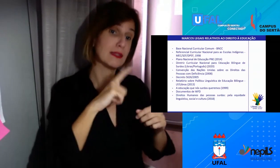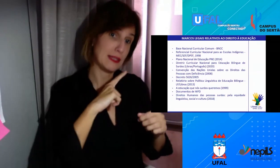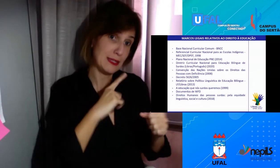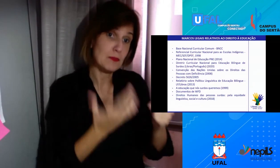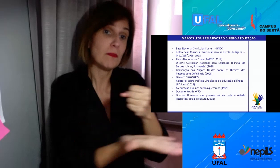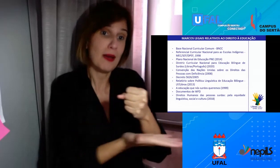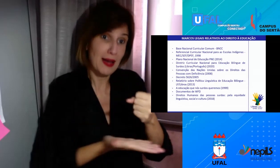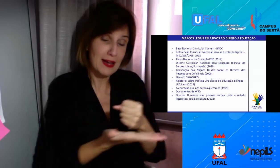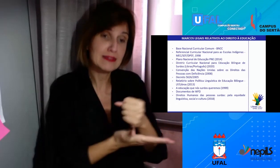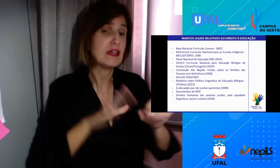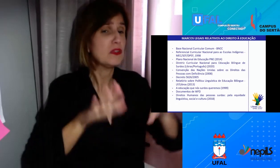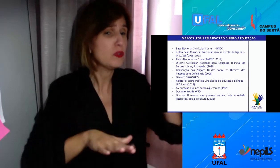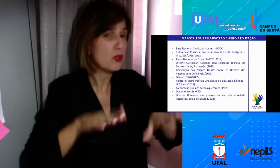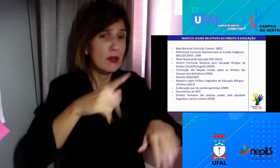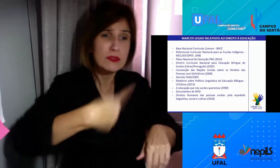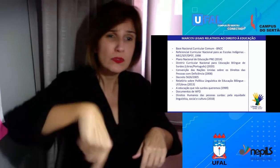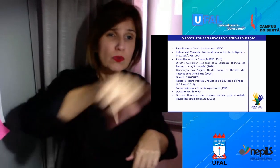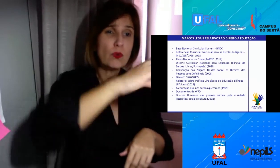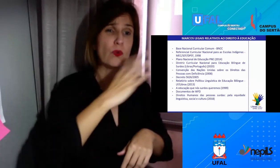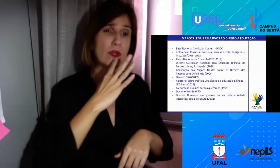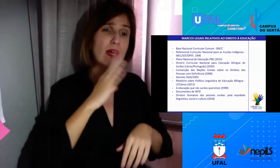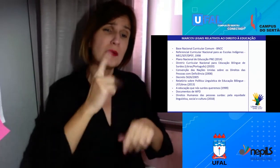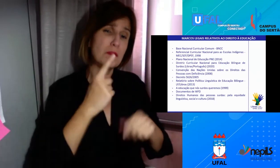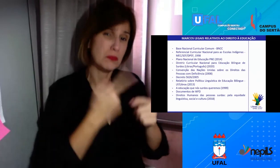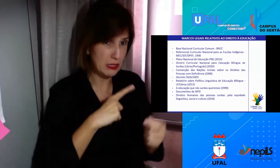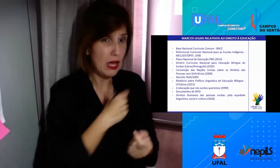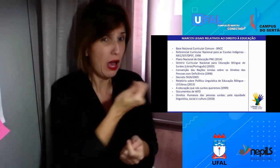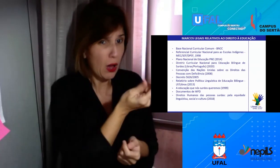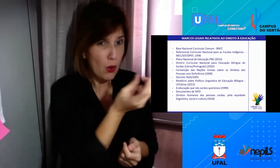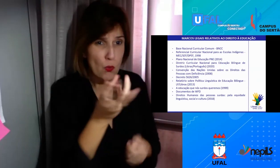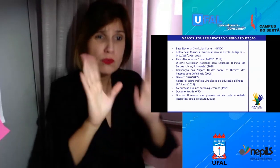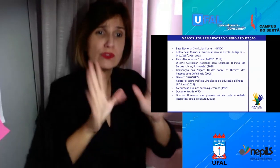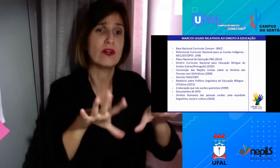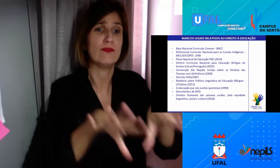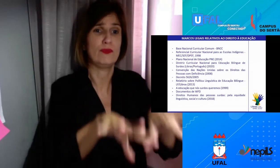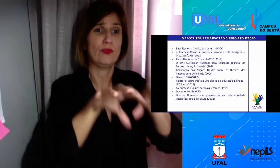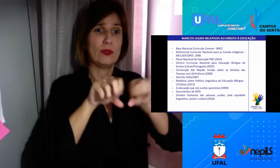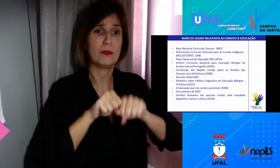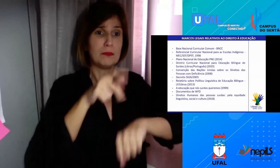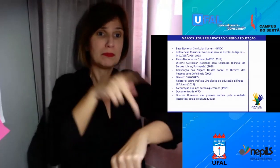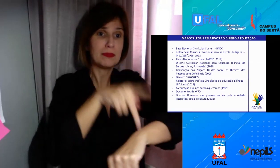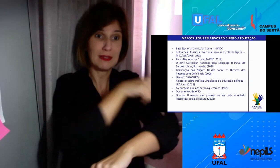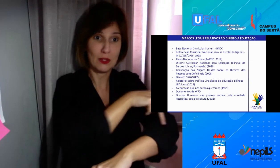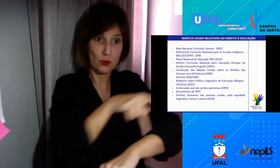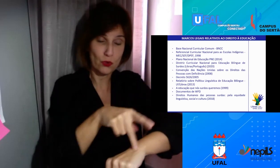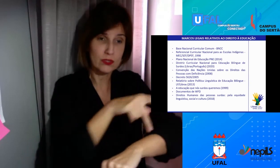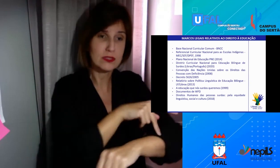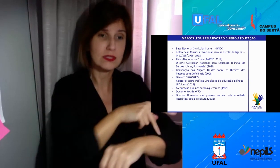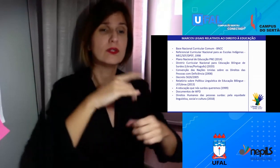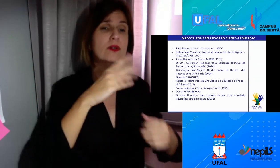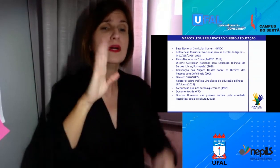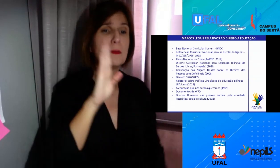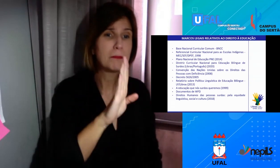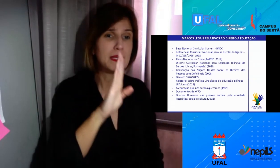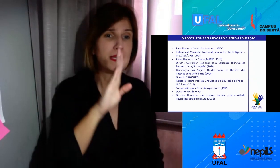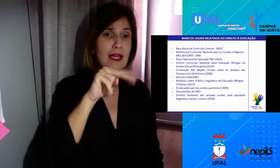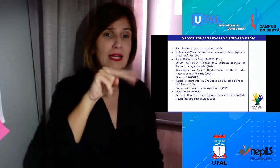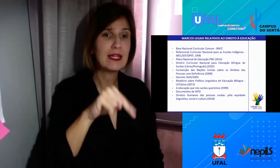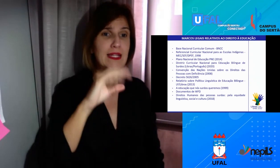objetivava mapear todas as necessidades da educação básica e, logicamente,